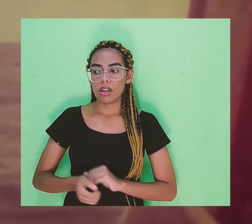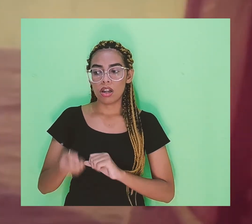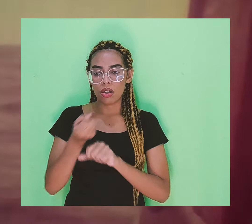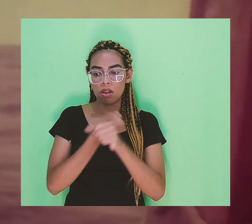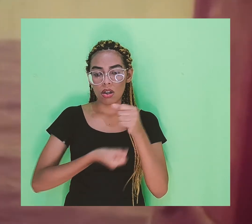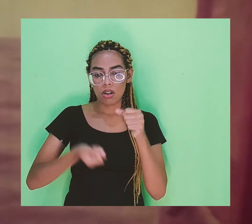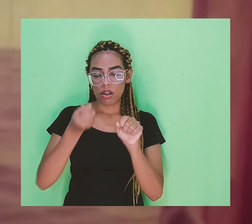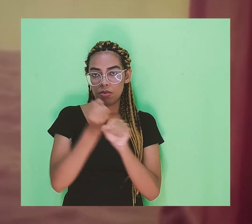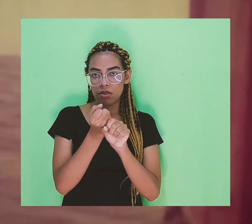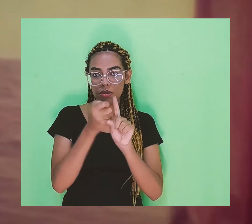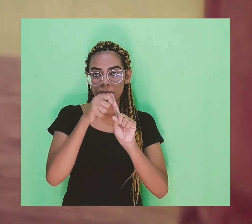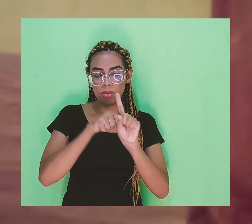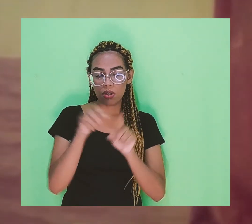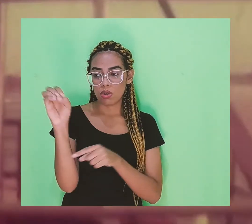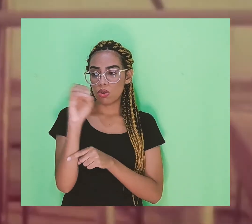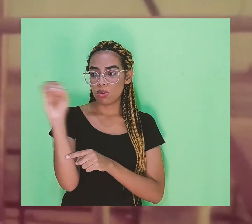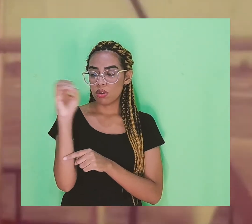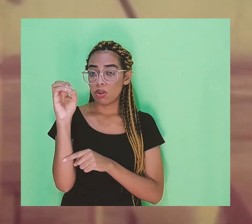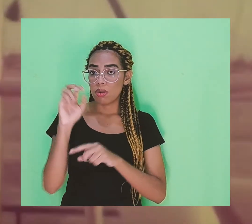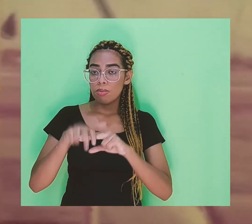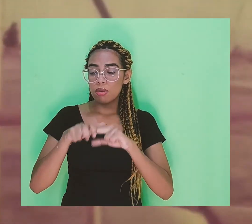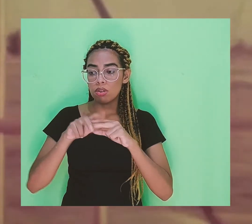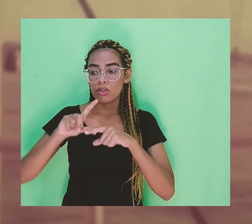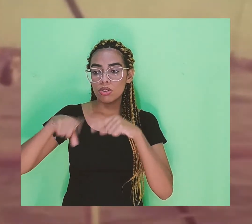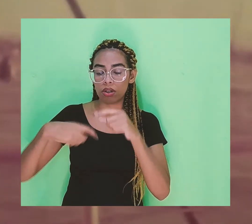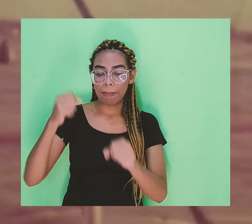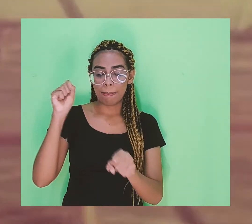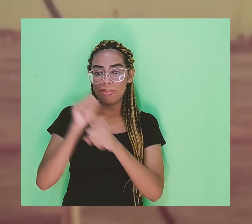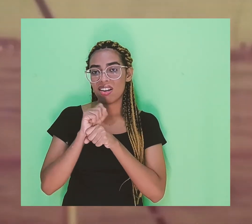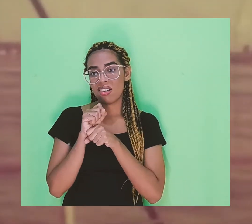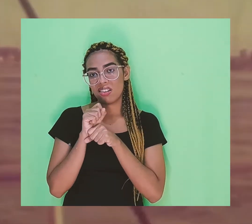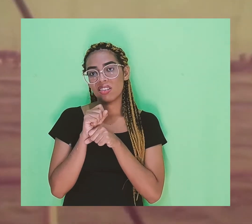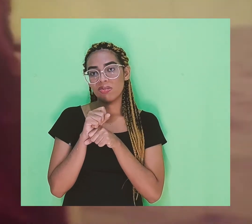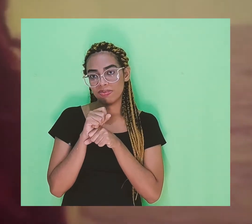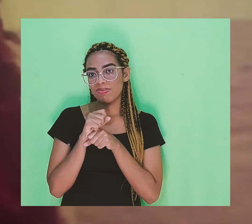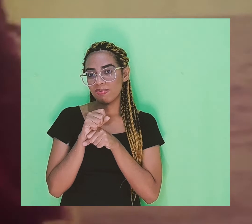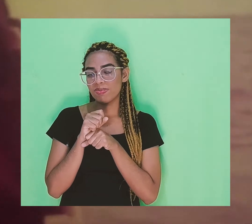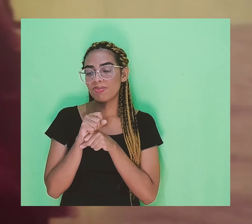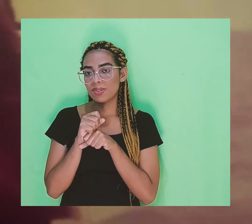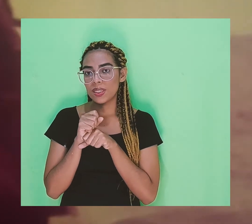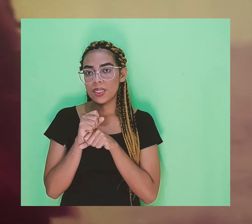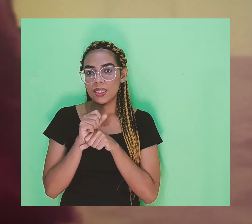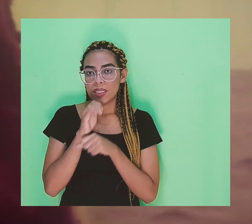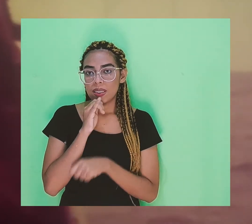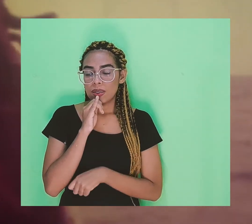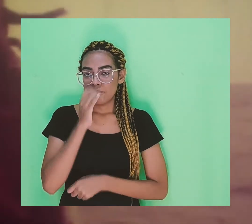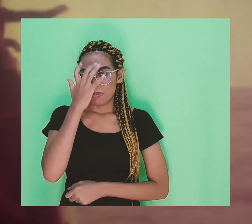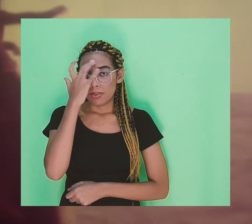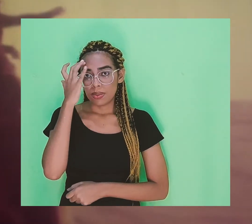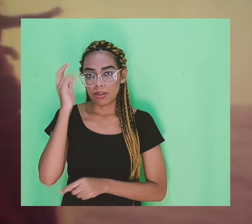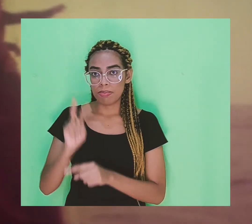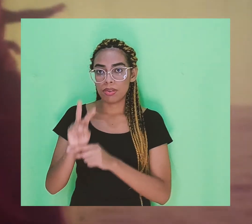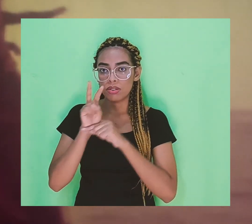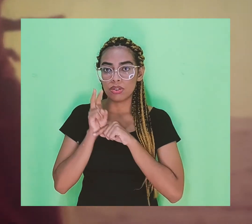do ano passado. Desde lá, a gente parou as nossas atividades, até porque a galera que emprestava